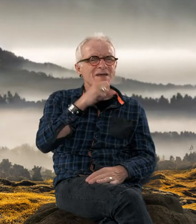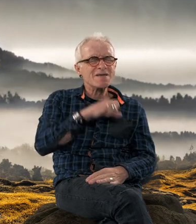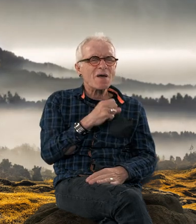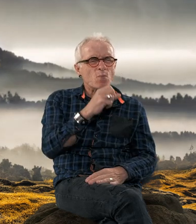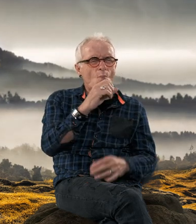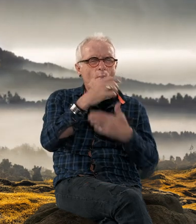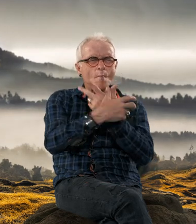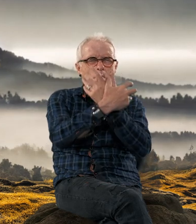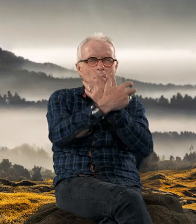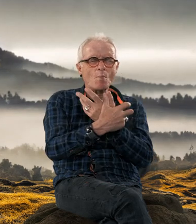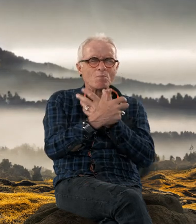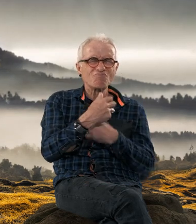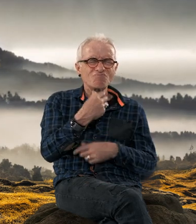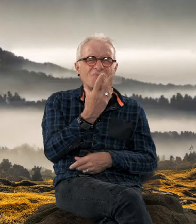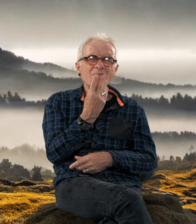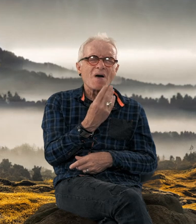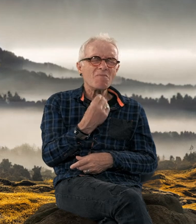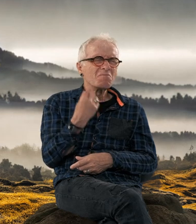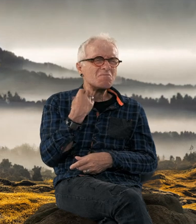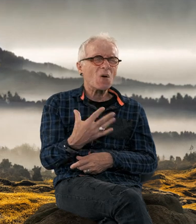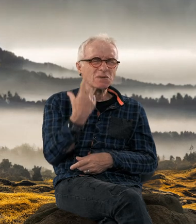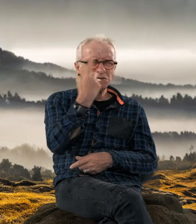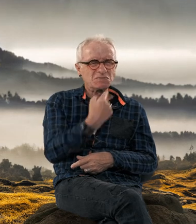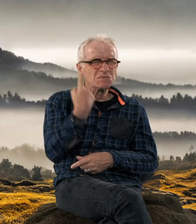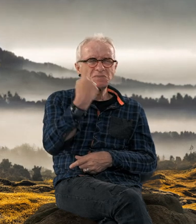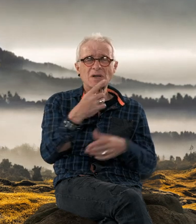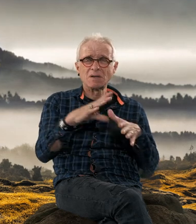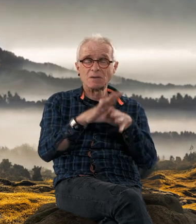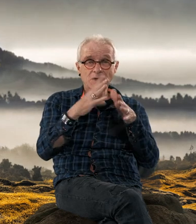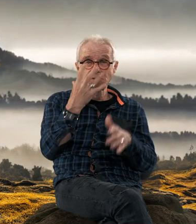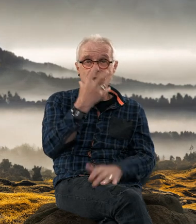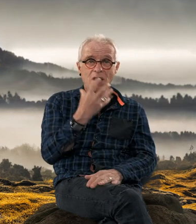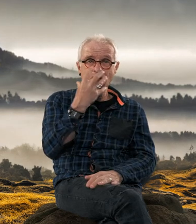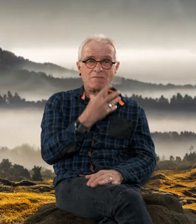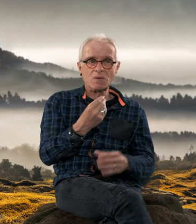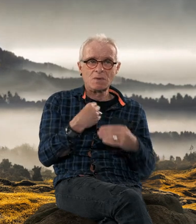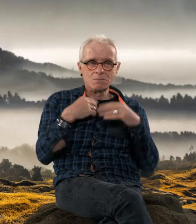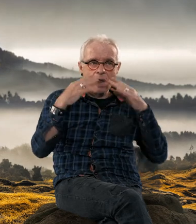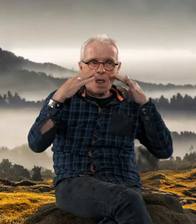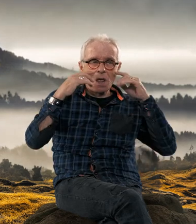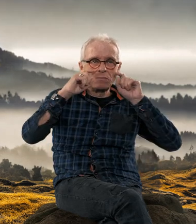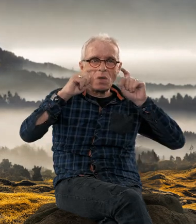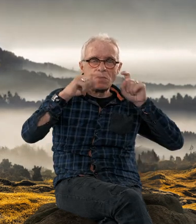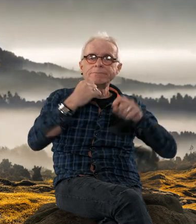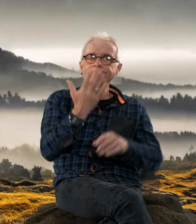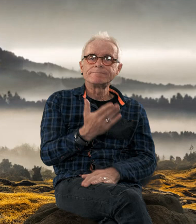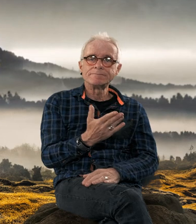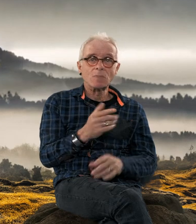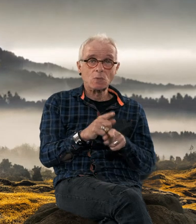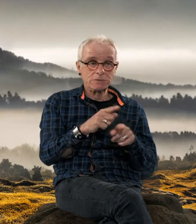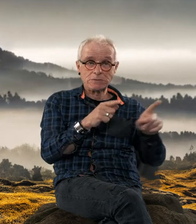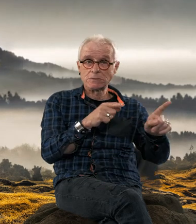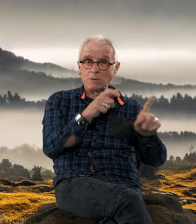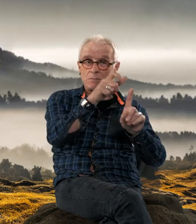décharné, à barbe blanche et d'un aspect si lamentable qu'il lui fut impossible de retenir ses pleurs. L'autre aussi pleurait.